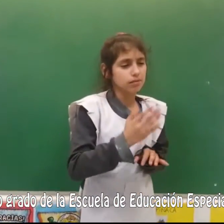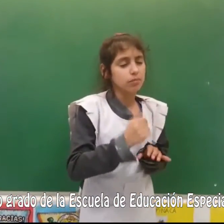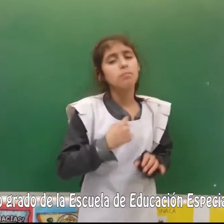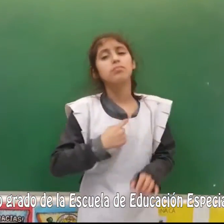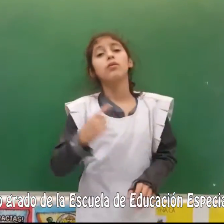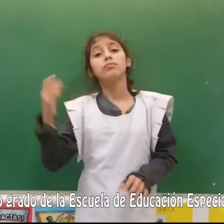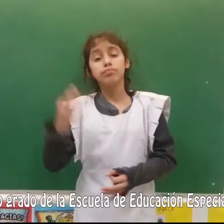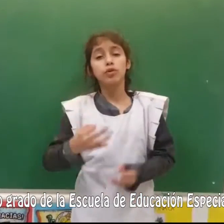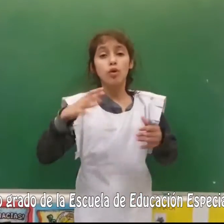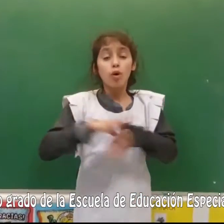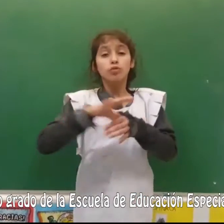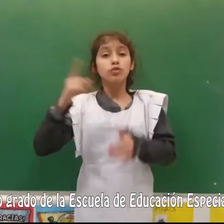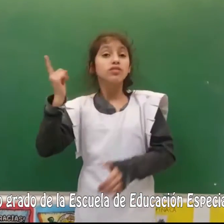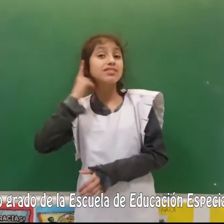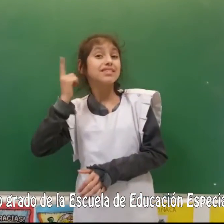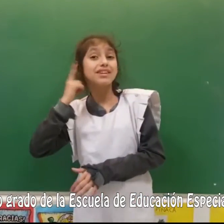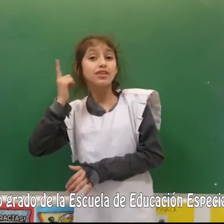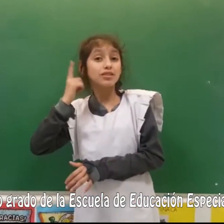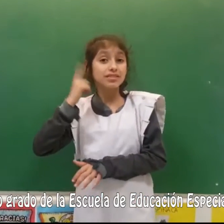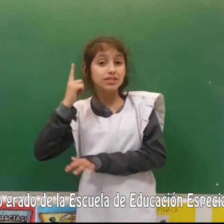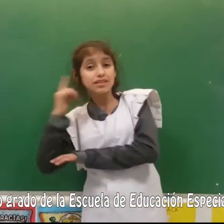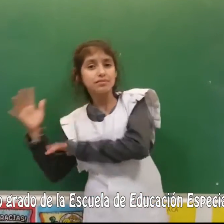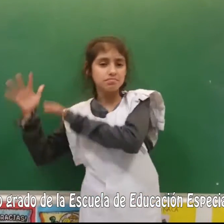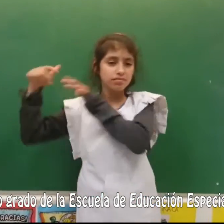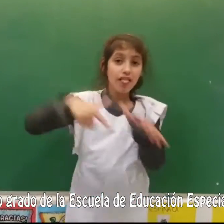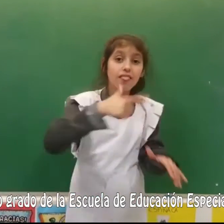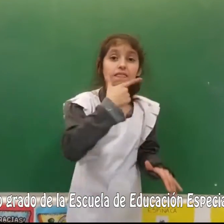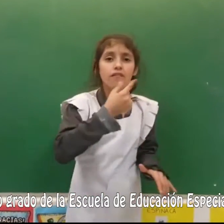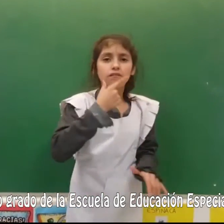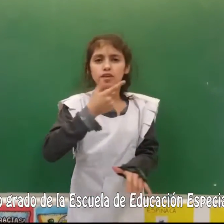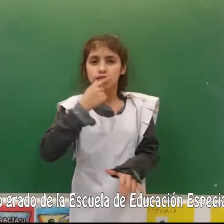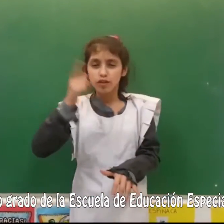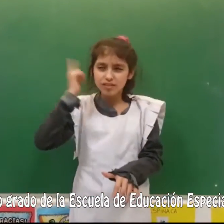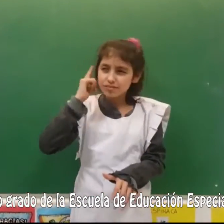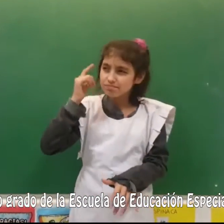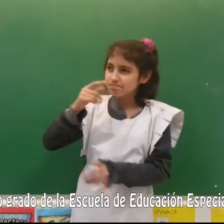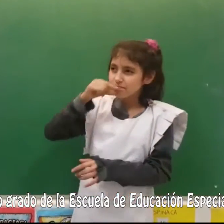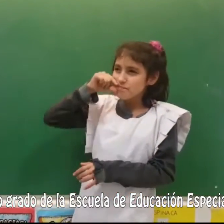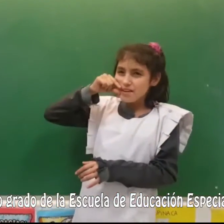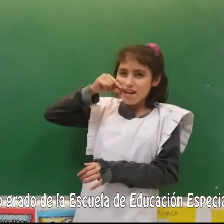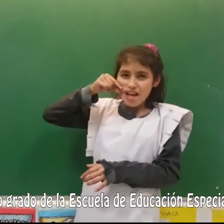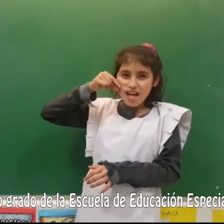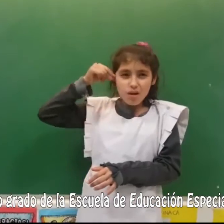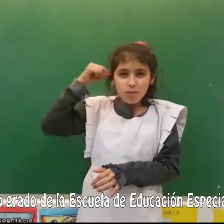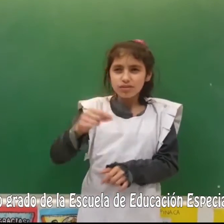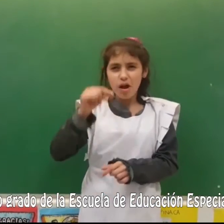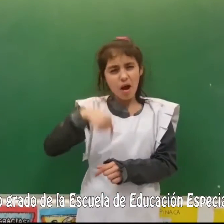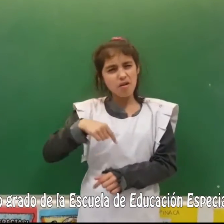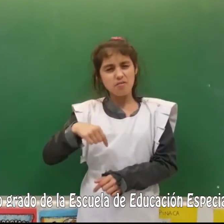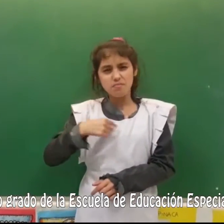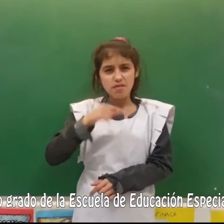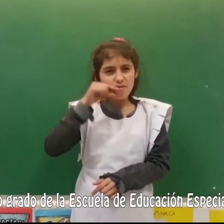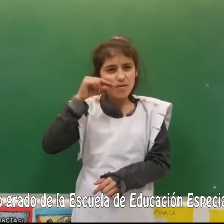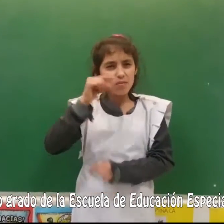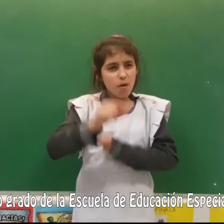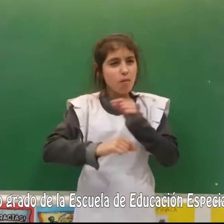poco. La primera vez los chicos de la escuela de oyentes vinieron para mi escuela y a mí primero me dio vergüenza. Pero de